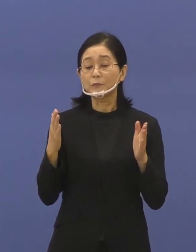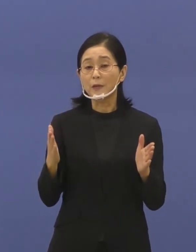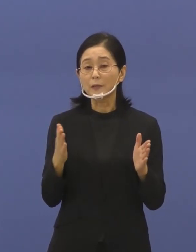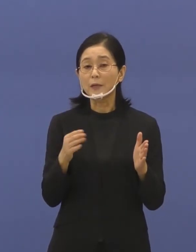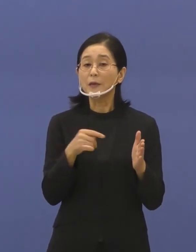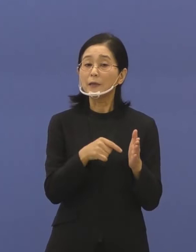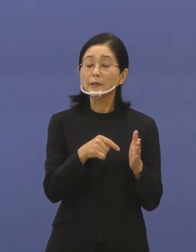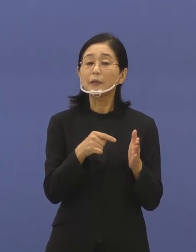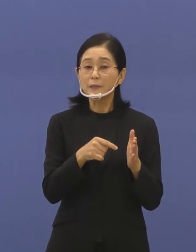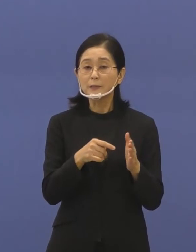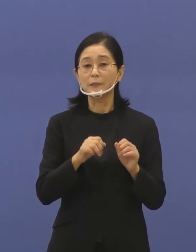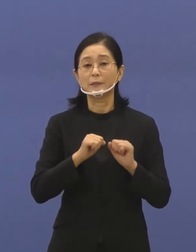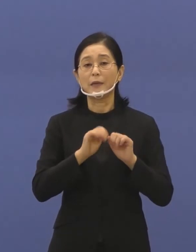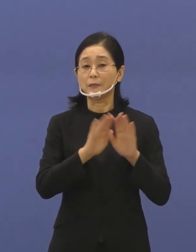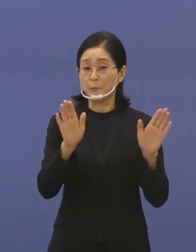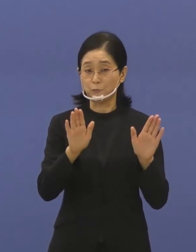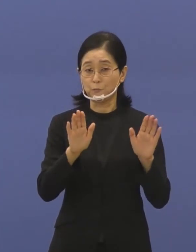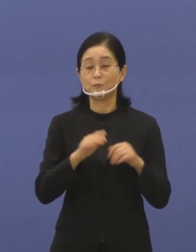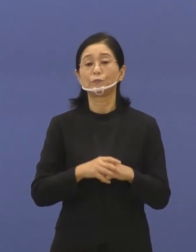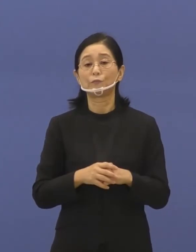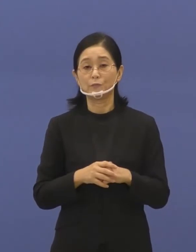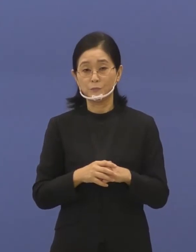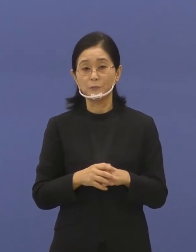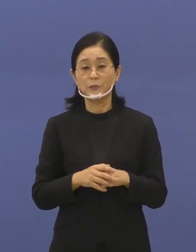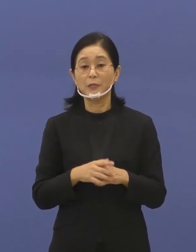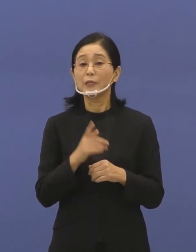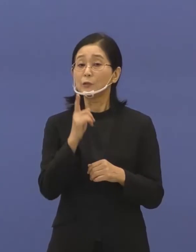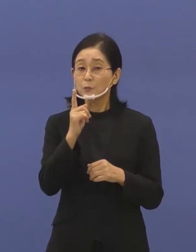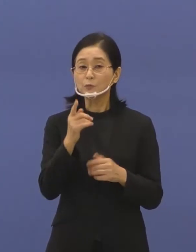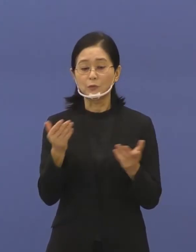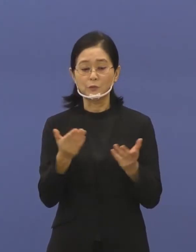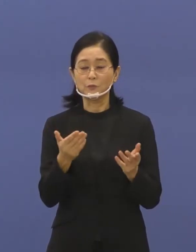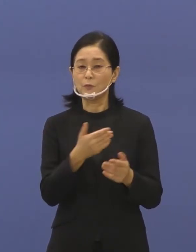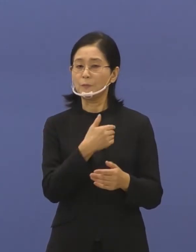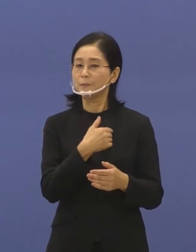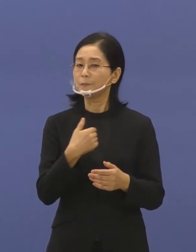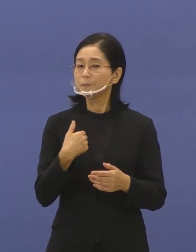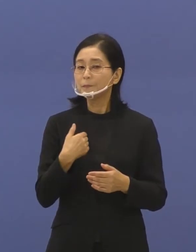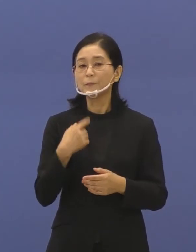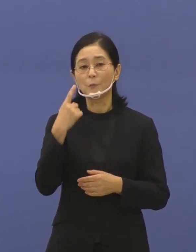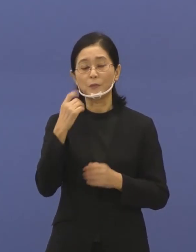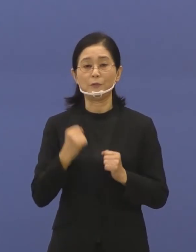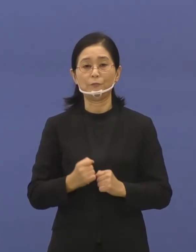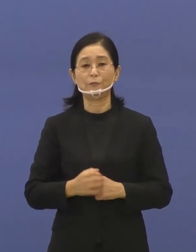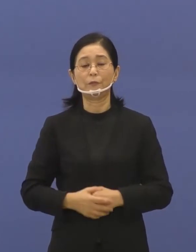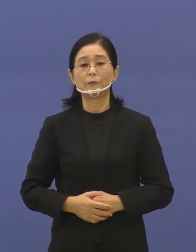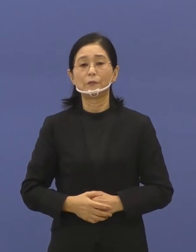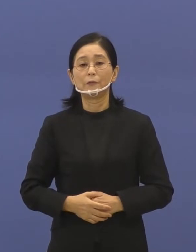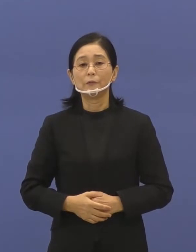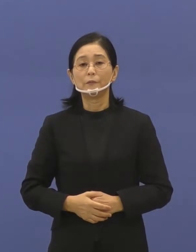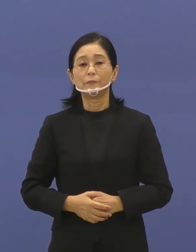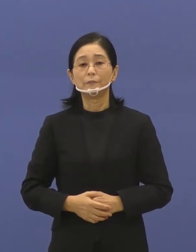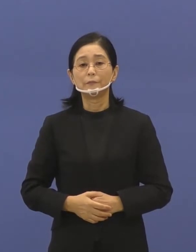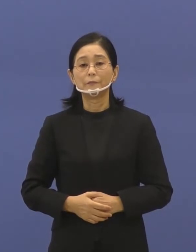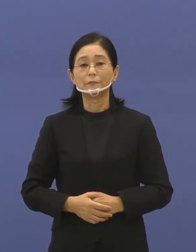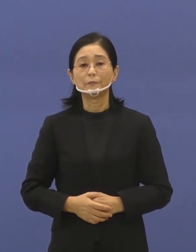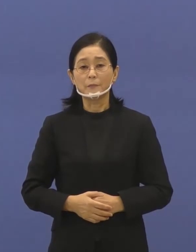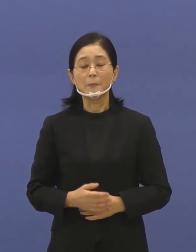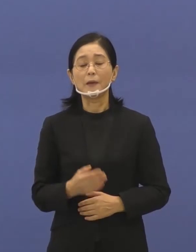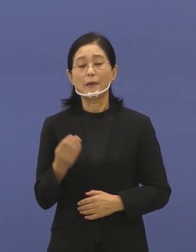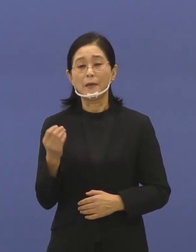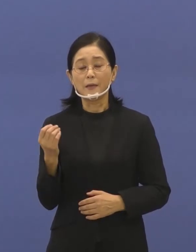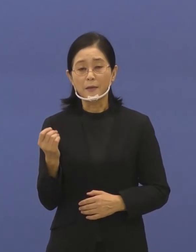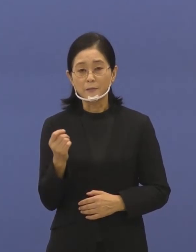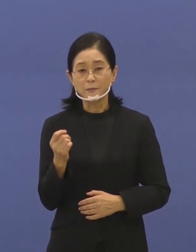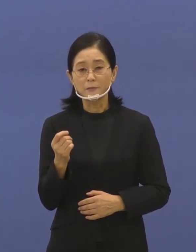ということでまず一つこの仕事ができたなとは思っています。もちろんこうさまざま早め早めにでき